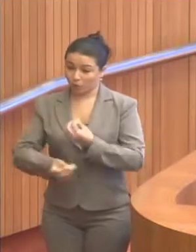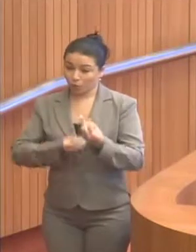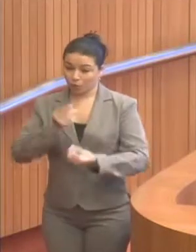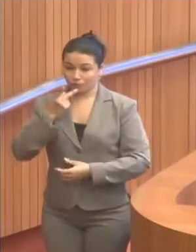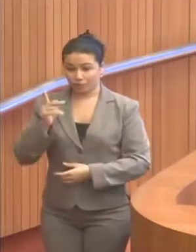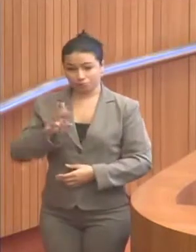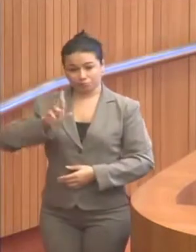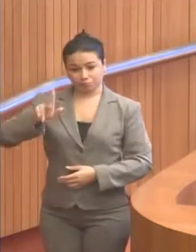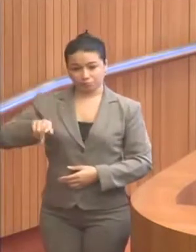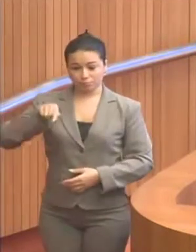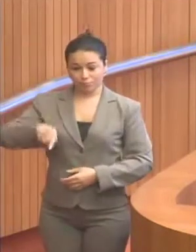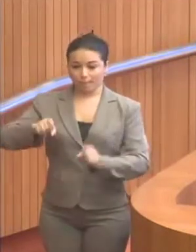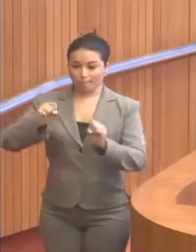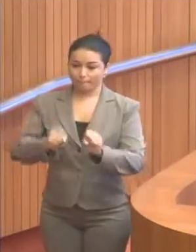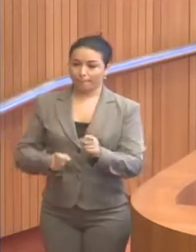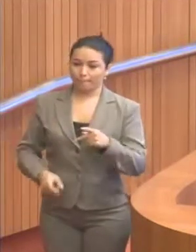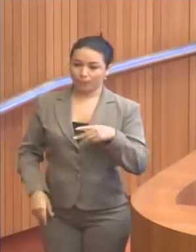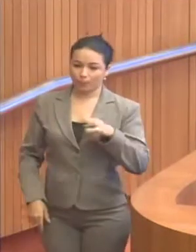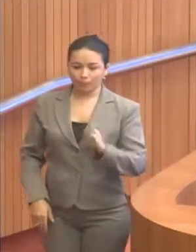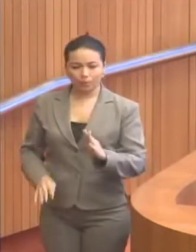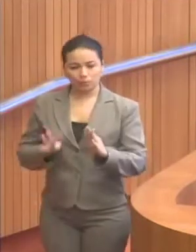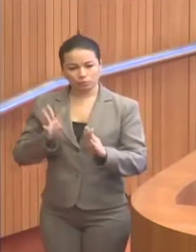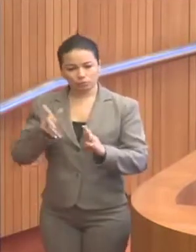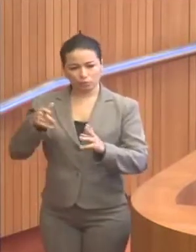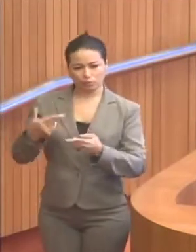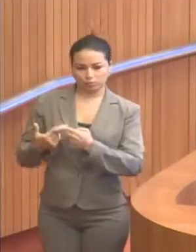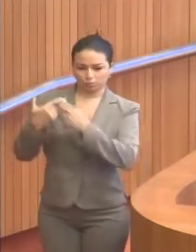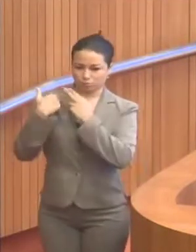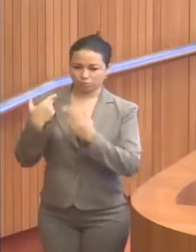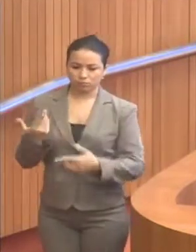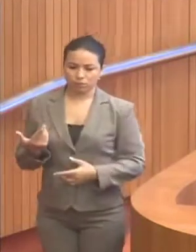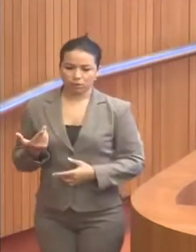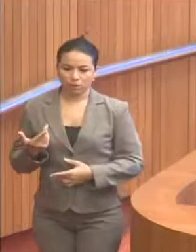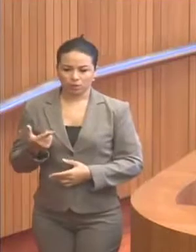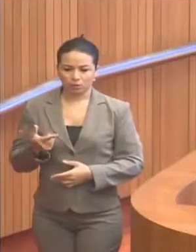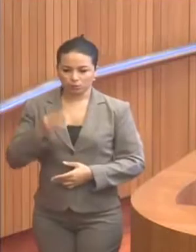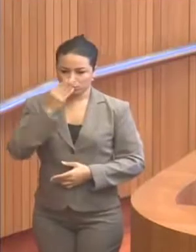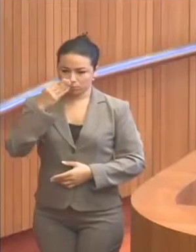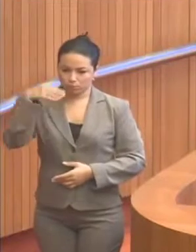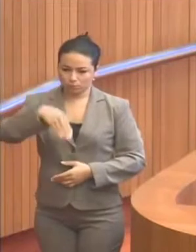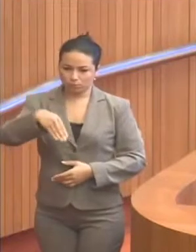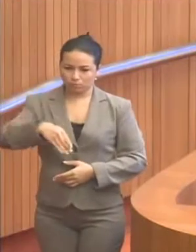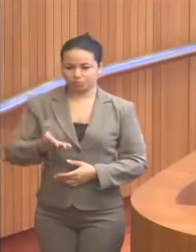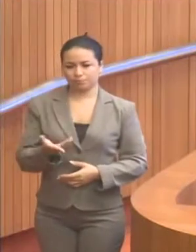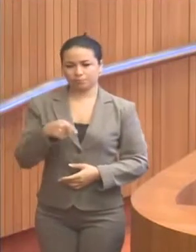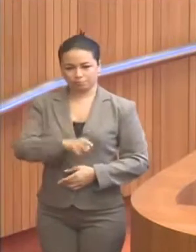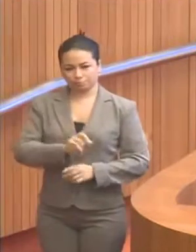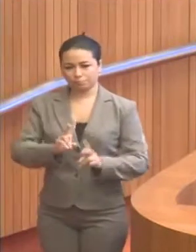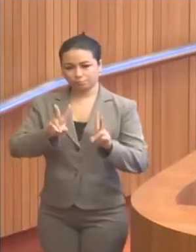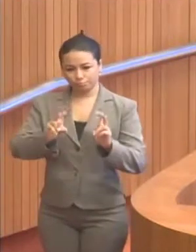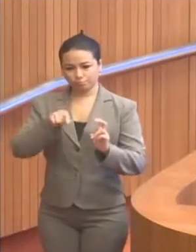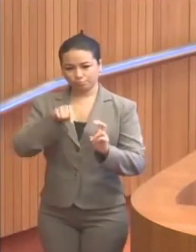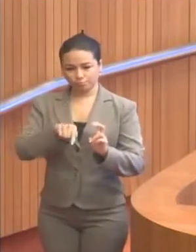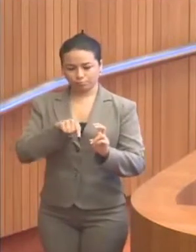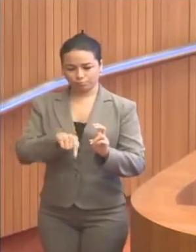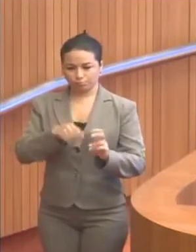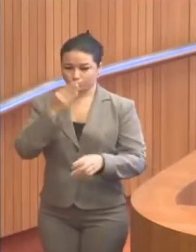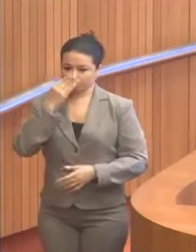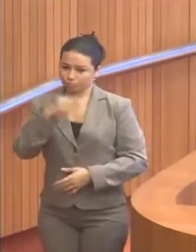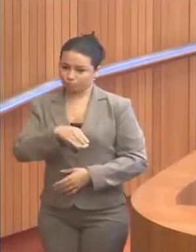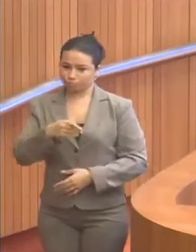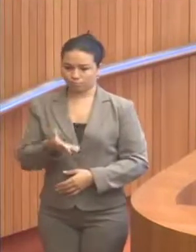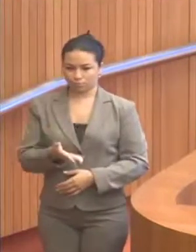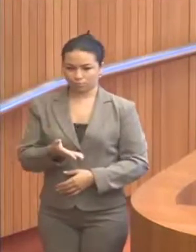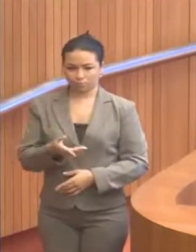né, que o poder público, em todas as suas instâncias, negligenciou nesse caso. Né,